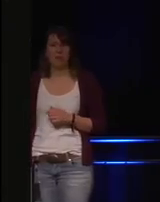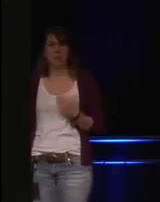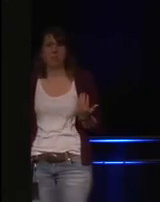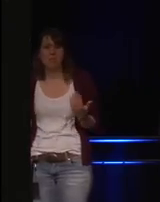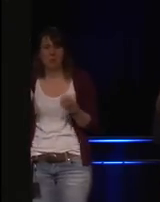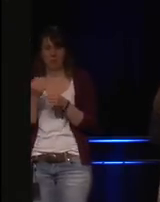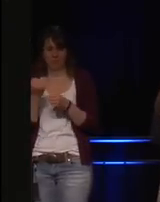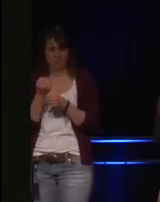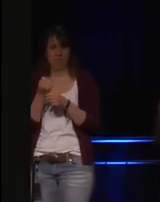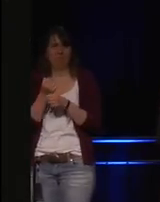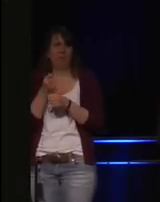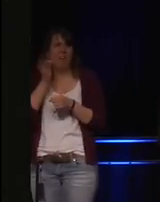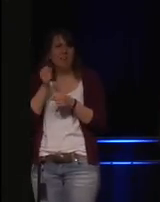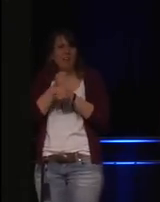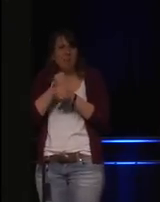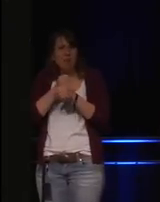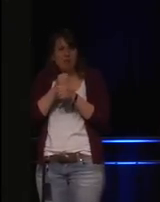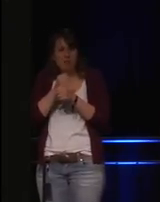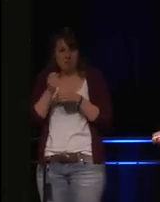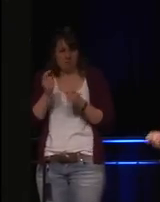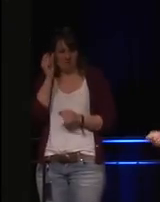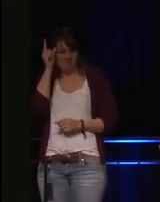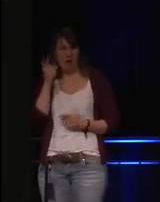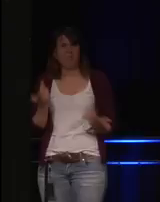¿Y qué es lo que es inteligente de la cafetera?